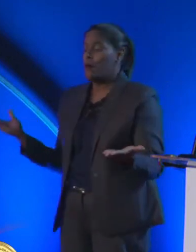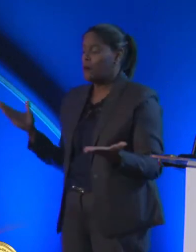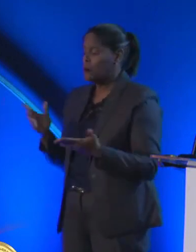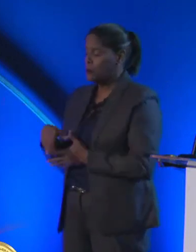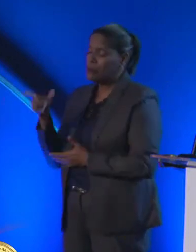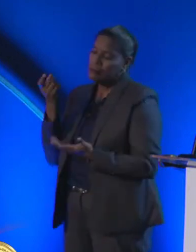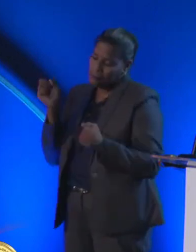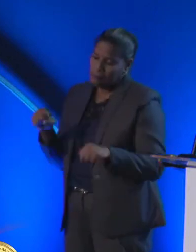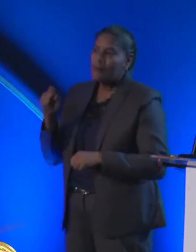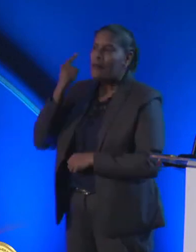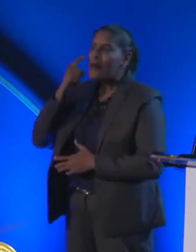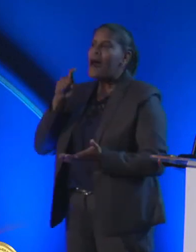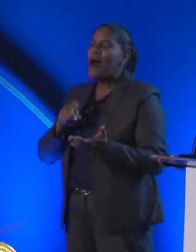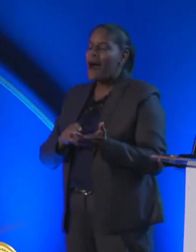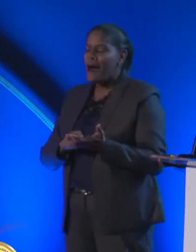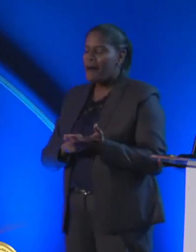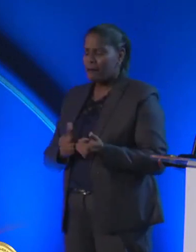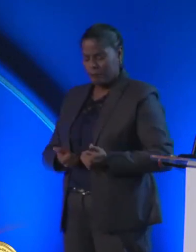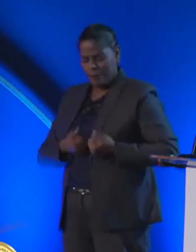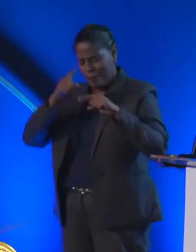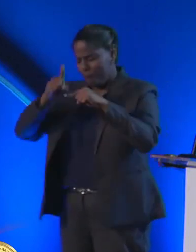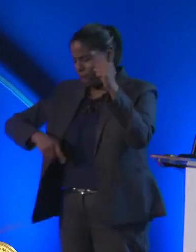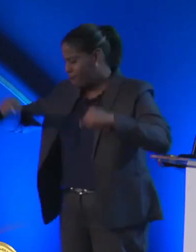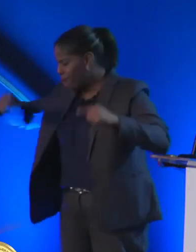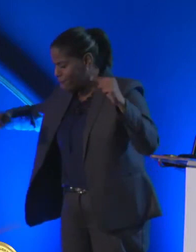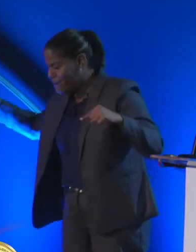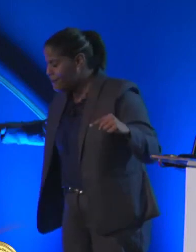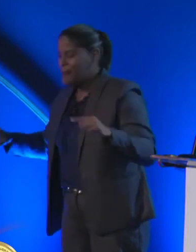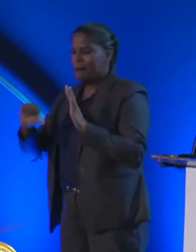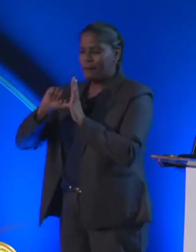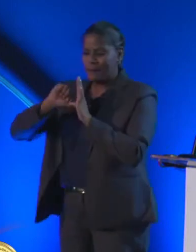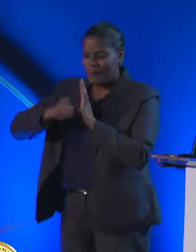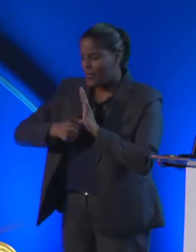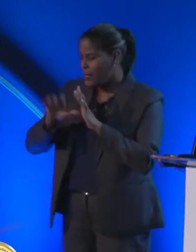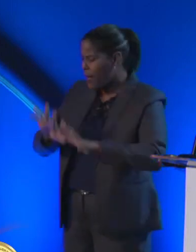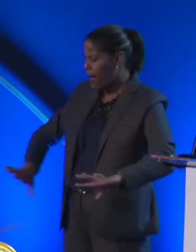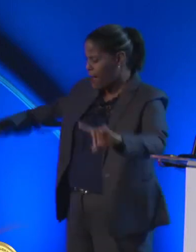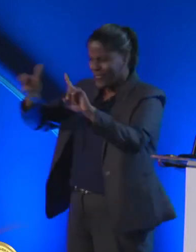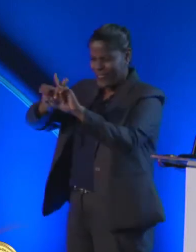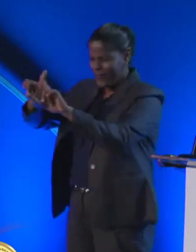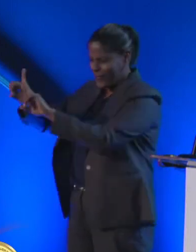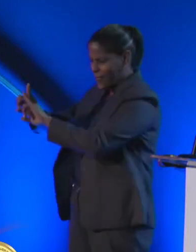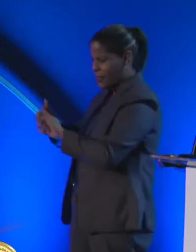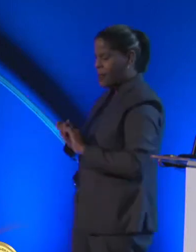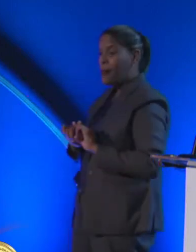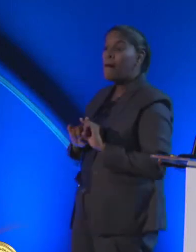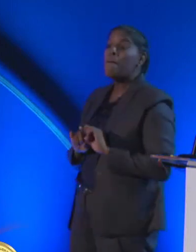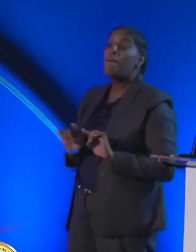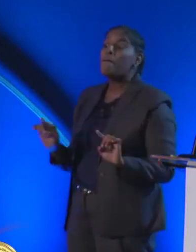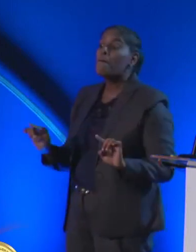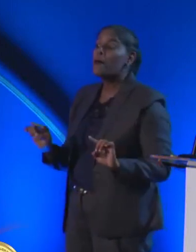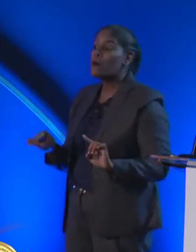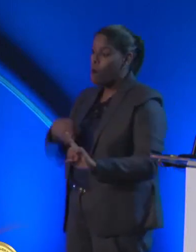darse cuenta son vidas diversas con énfasis en sectores diferentes pero todos